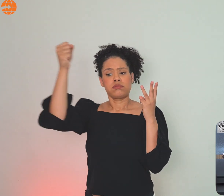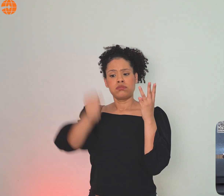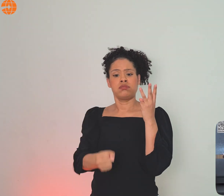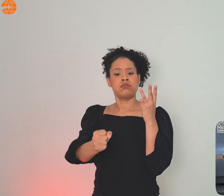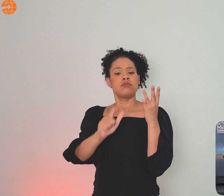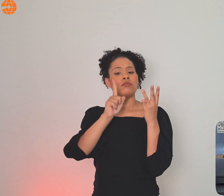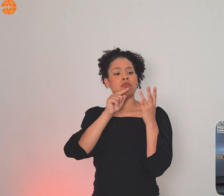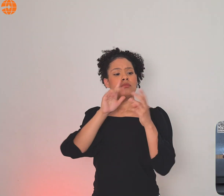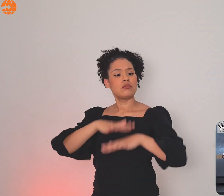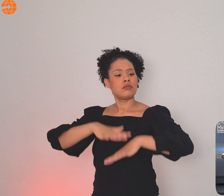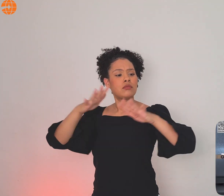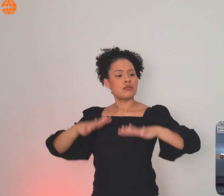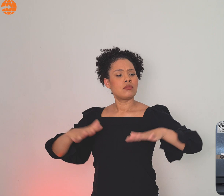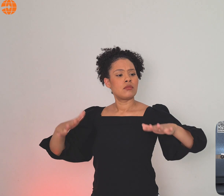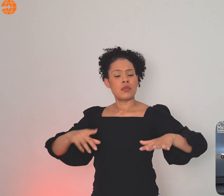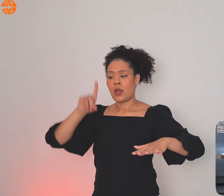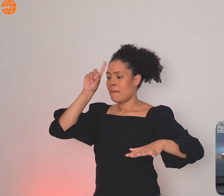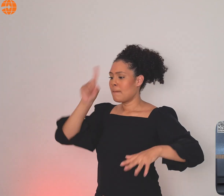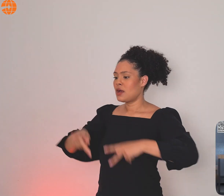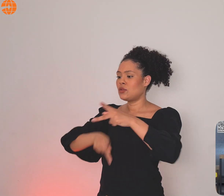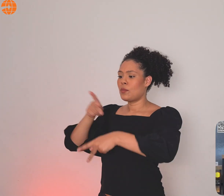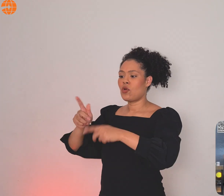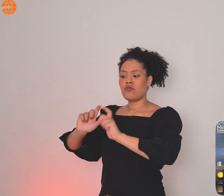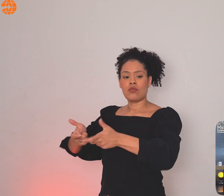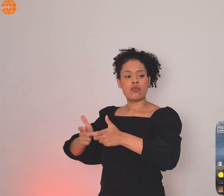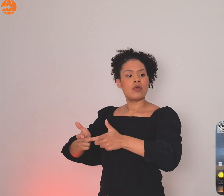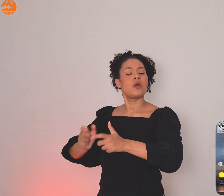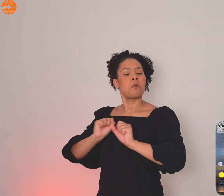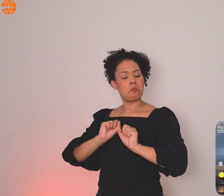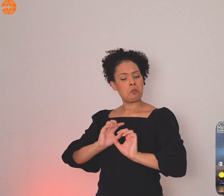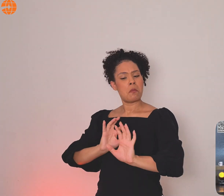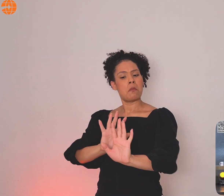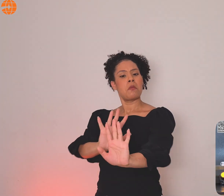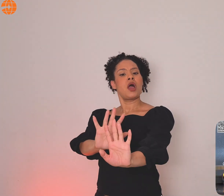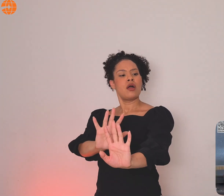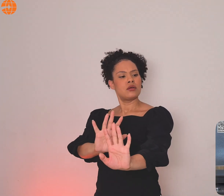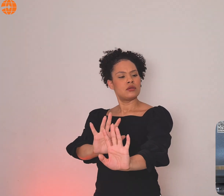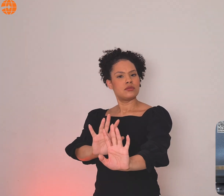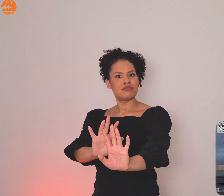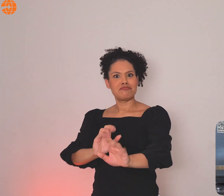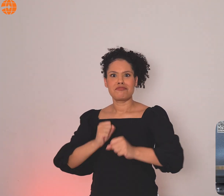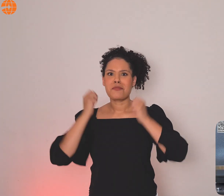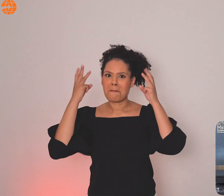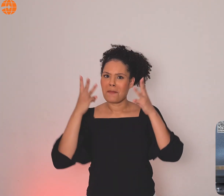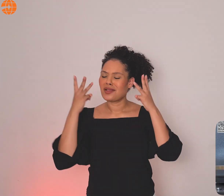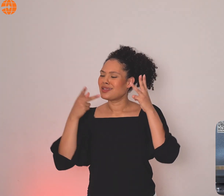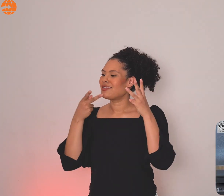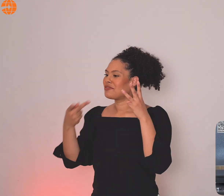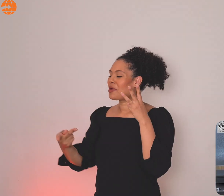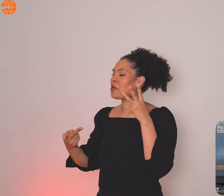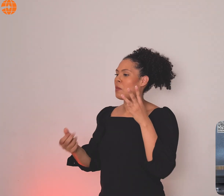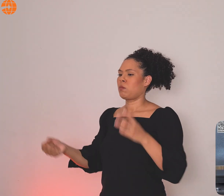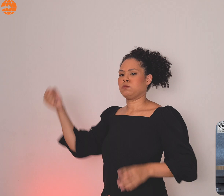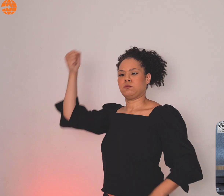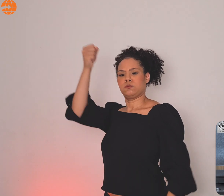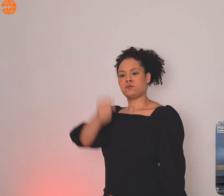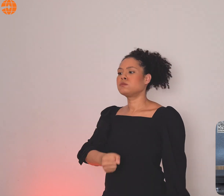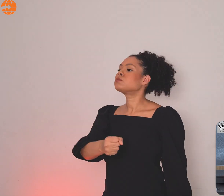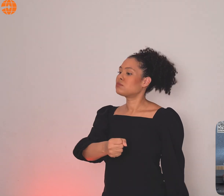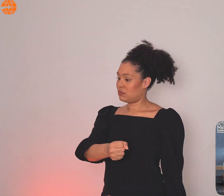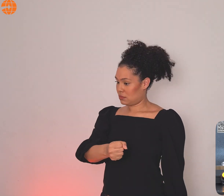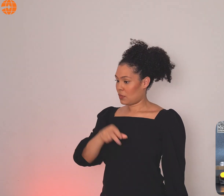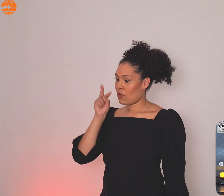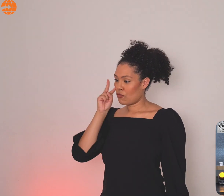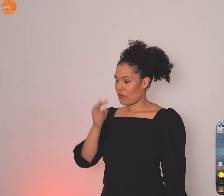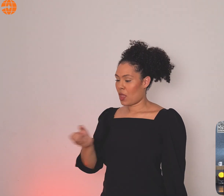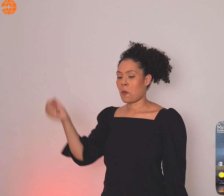águas e manda o povo marchar. E então o Moisés falou: gente, meu cajado está estendido em direção às